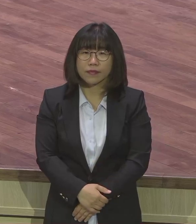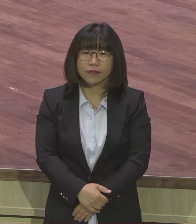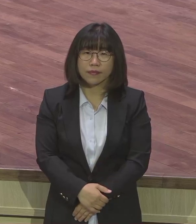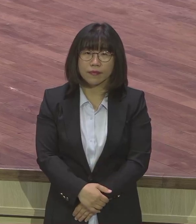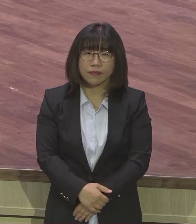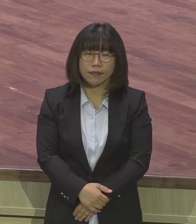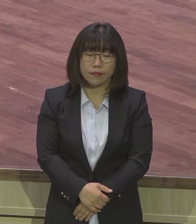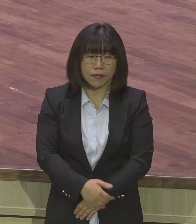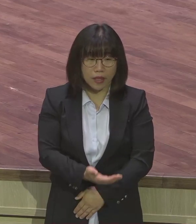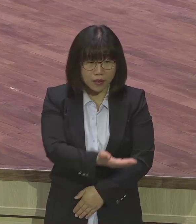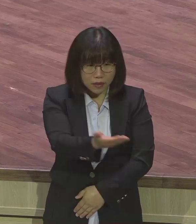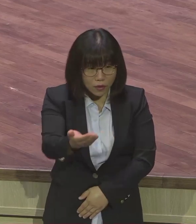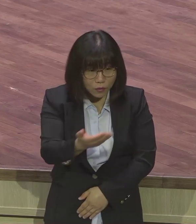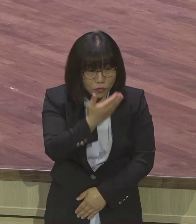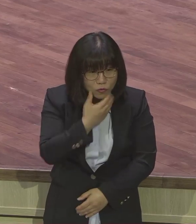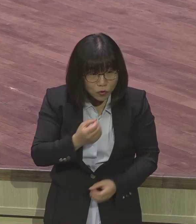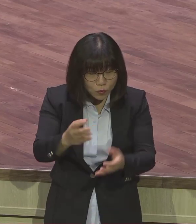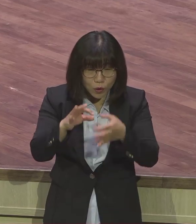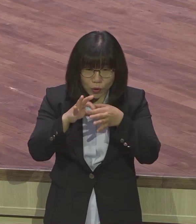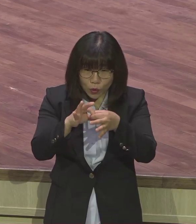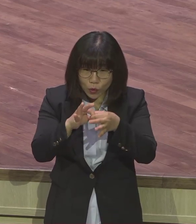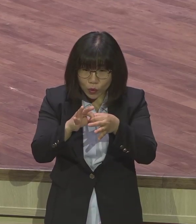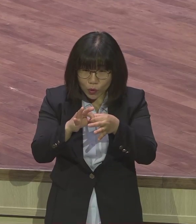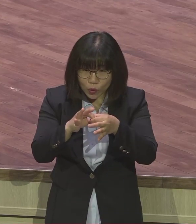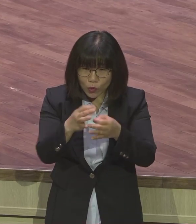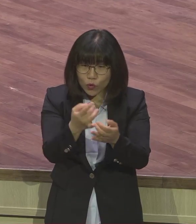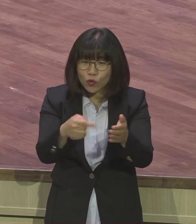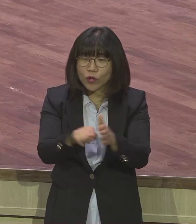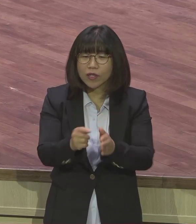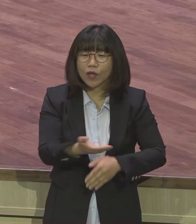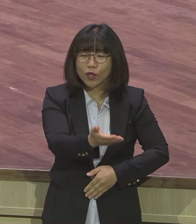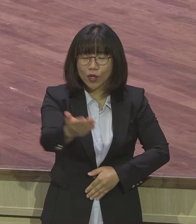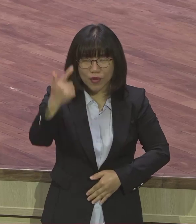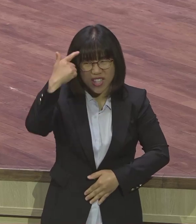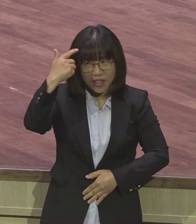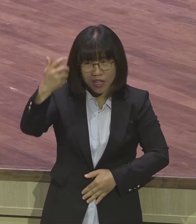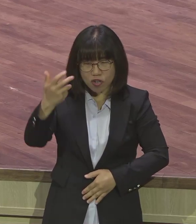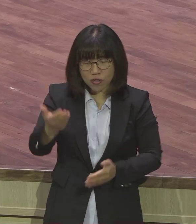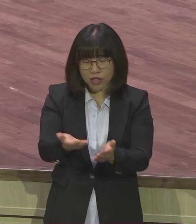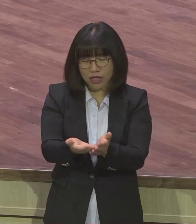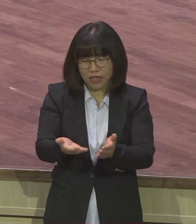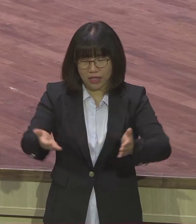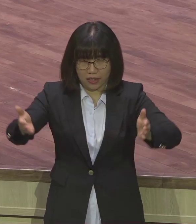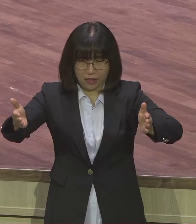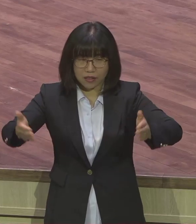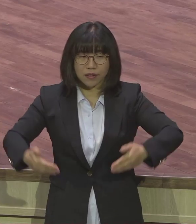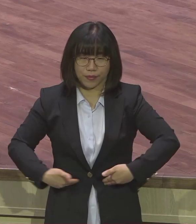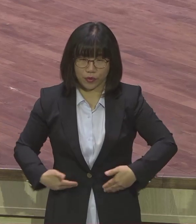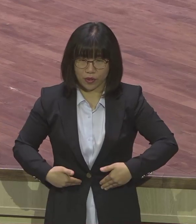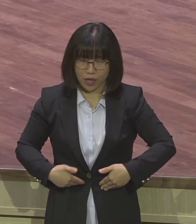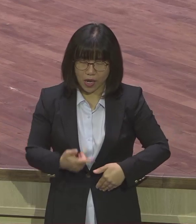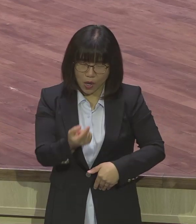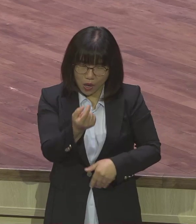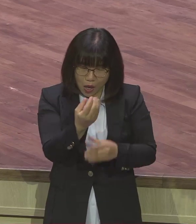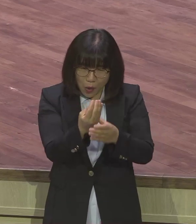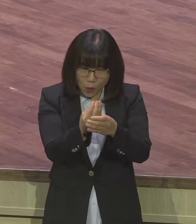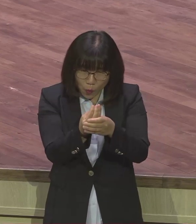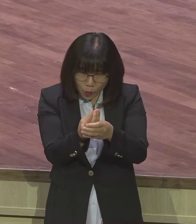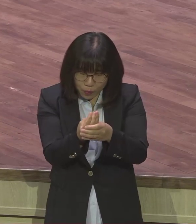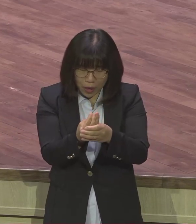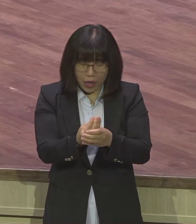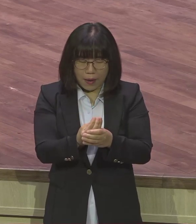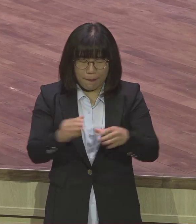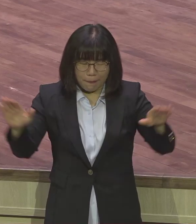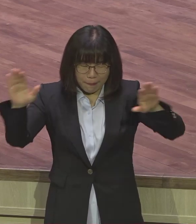그러려 그러면요, 여러분의 영적 그릇이 커야 돼요. 쪽발이 그릇 가지고는요, 아무리 밤새도록